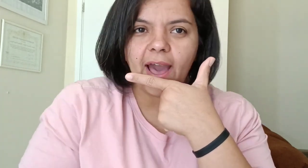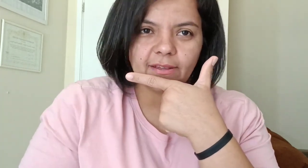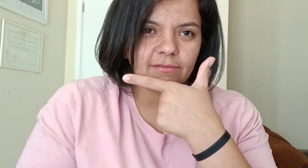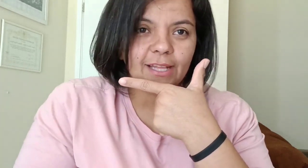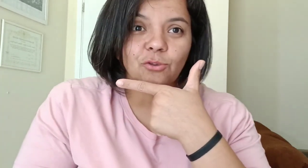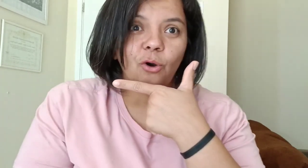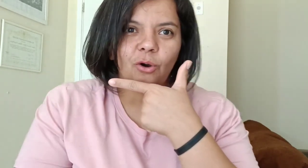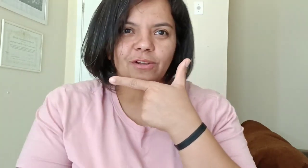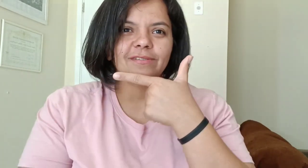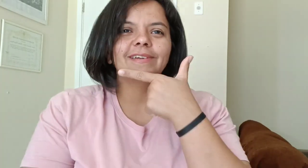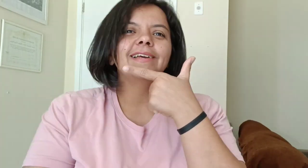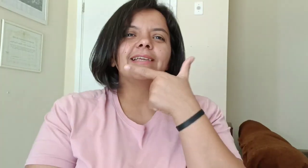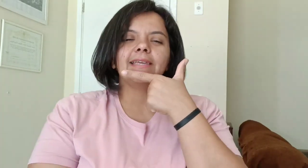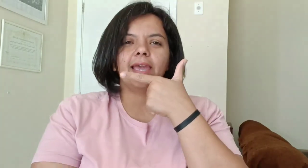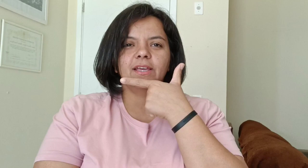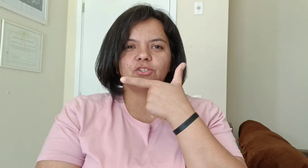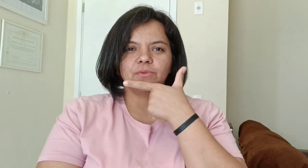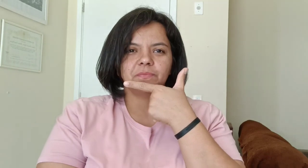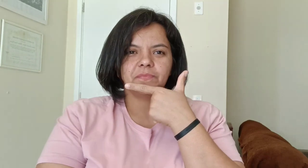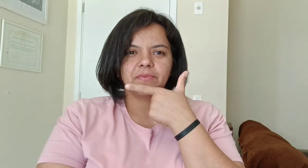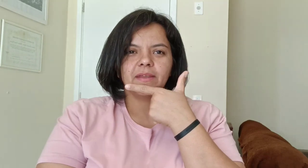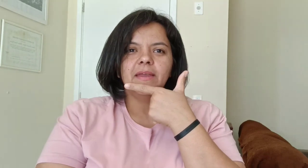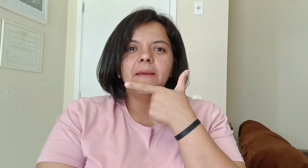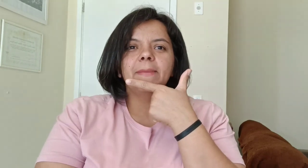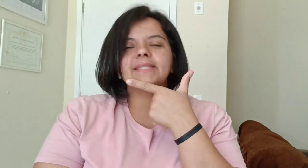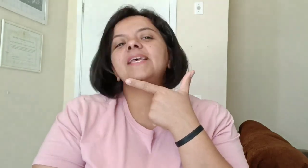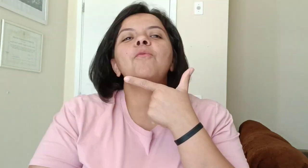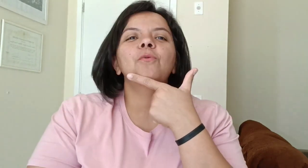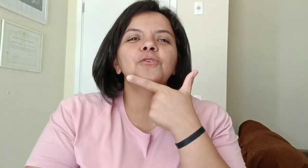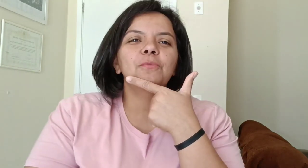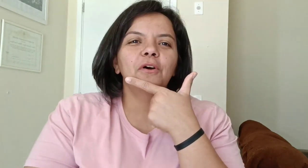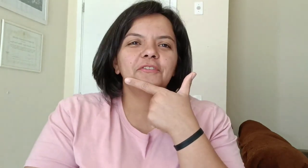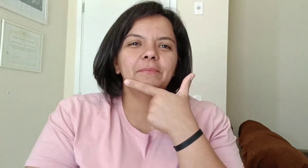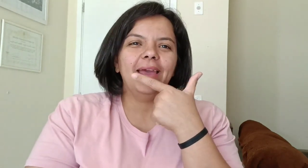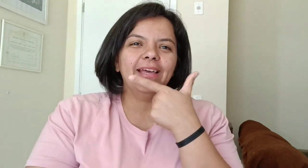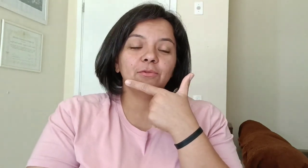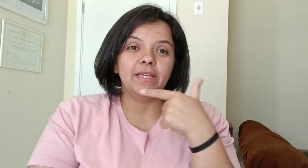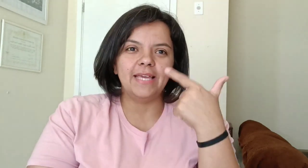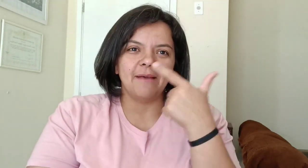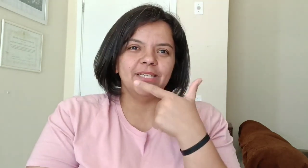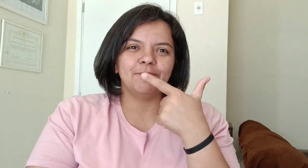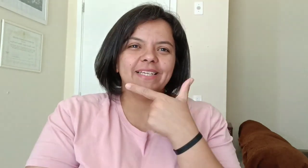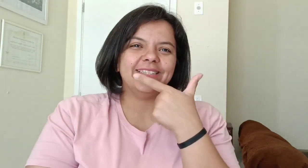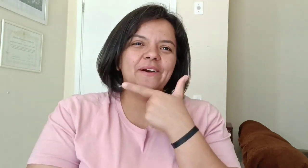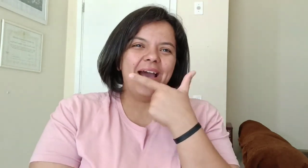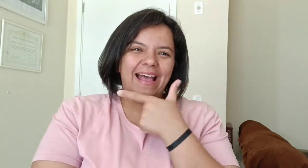mofados. Adoro. Queijo. Mas se eu mudo o movimento e a minha expressão,